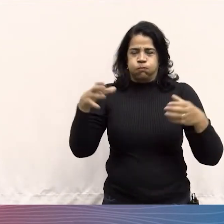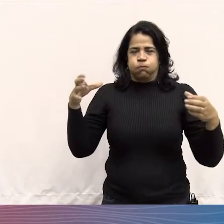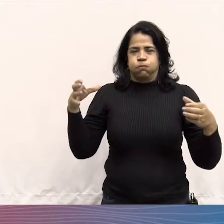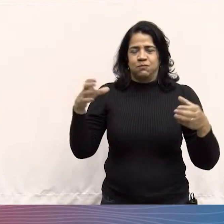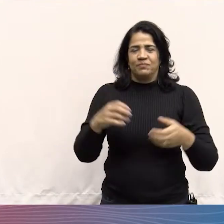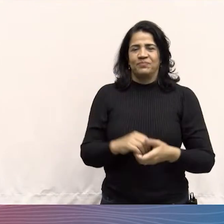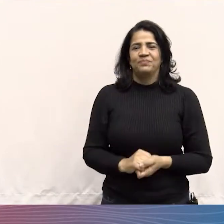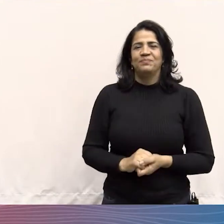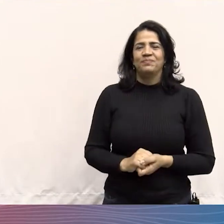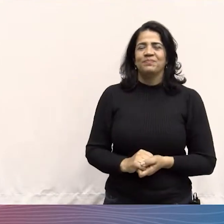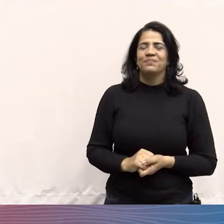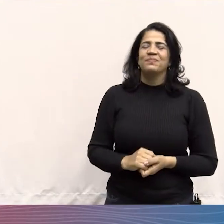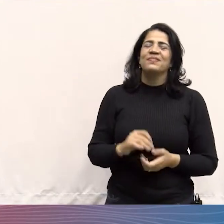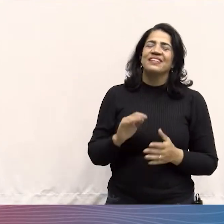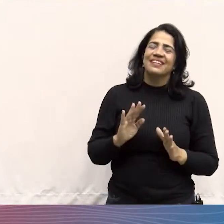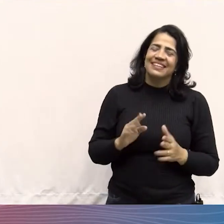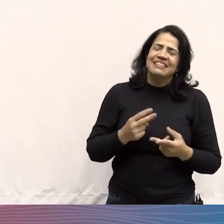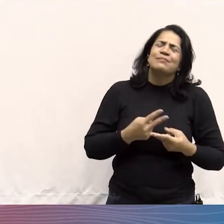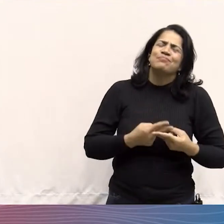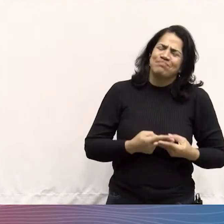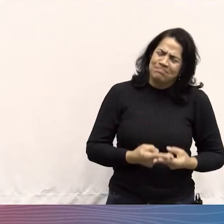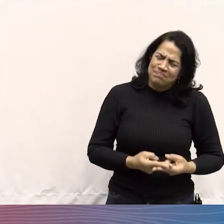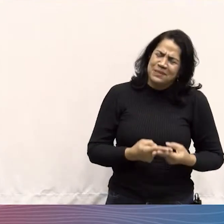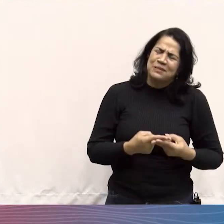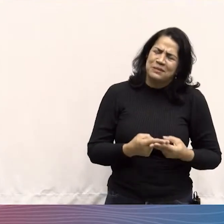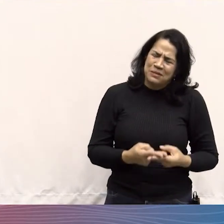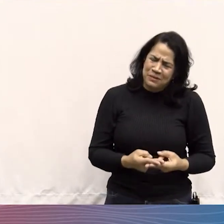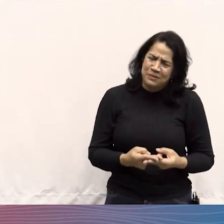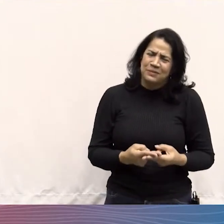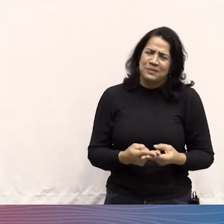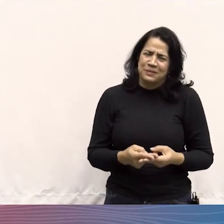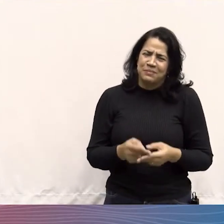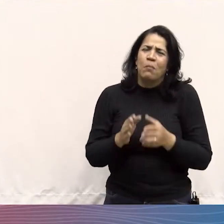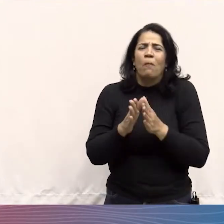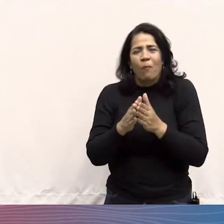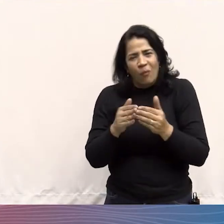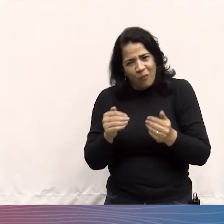Tenha paciência, meus irmãos.